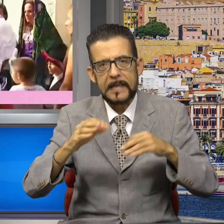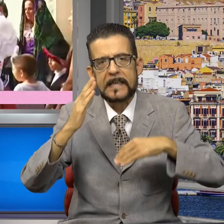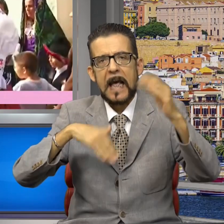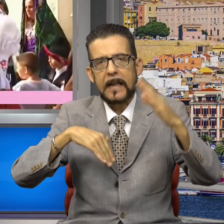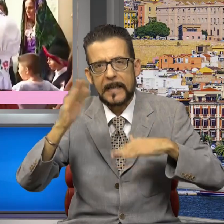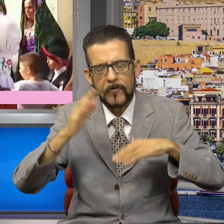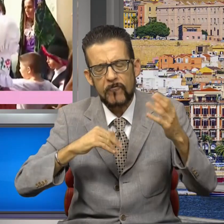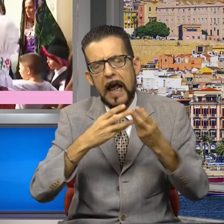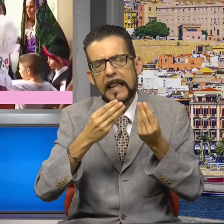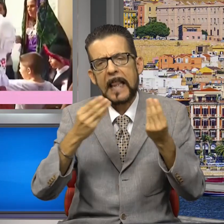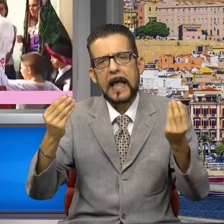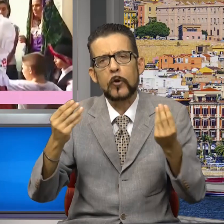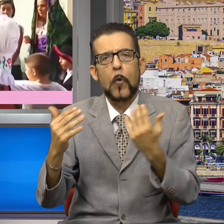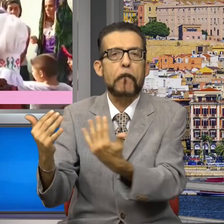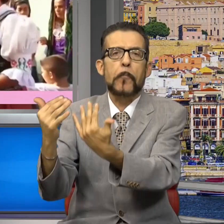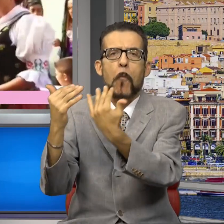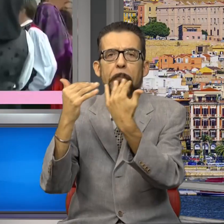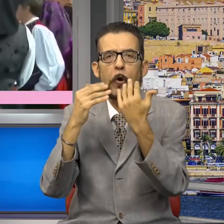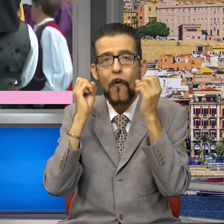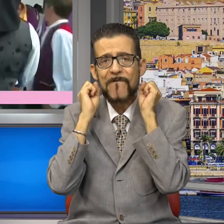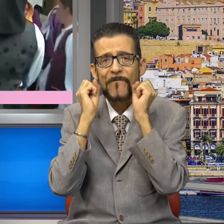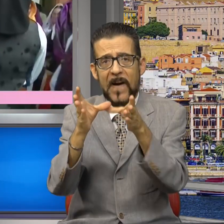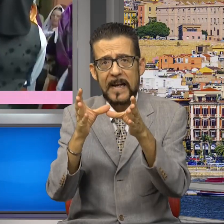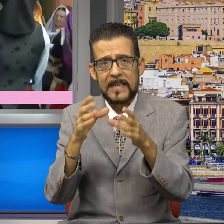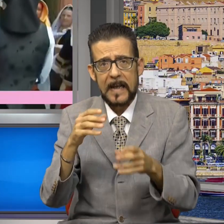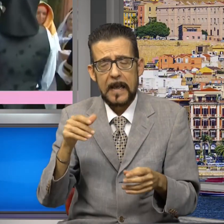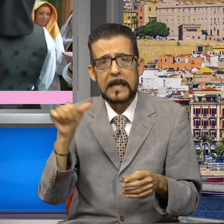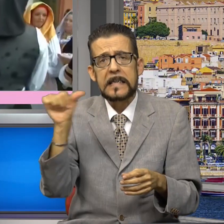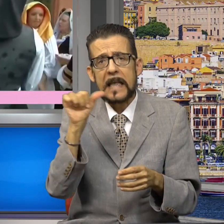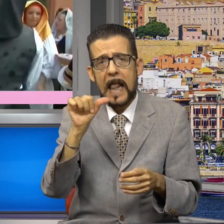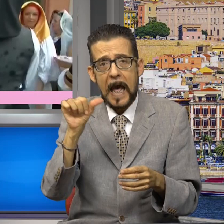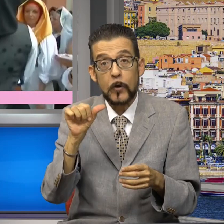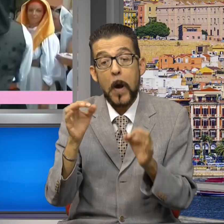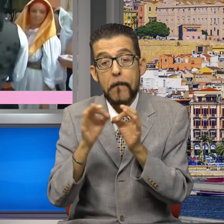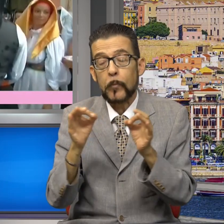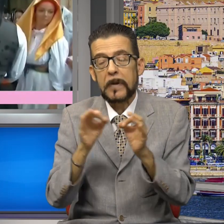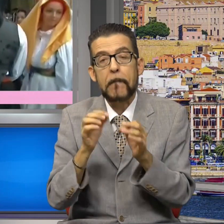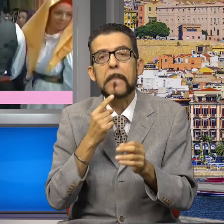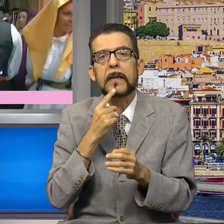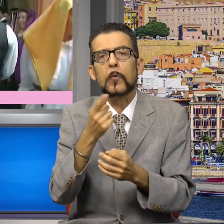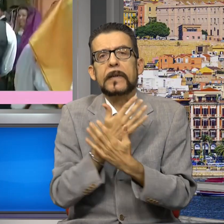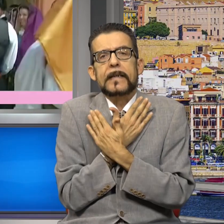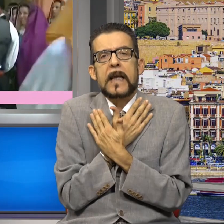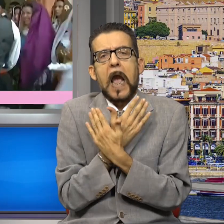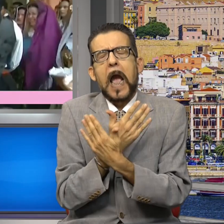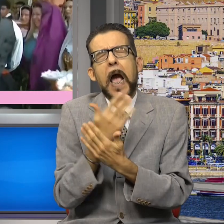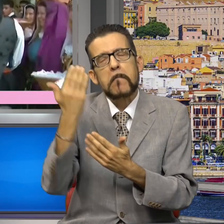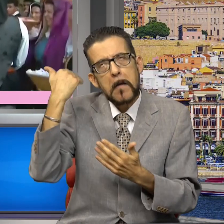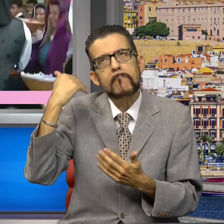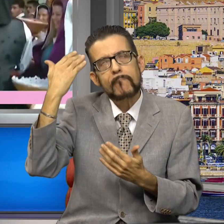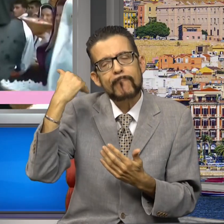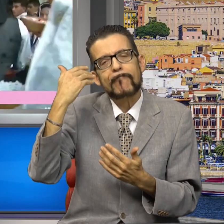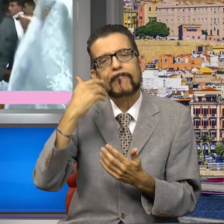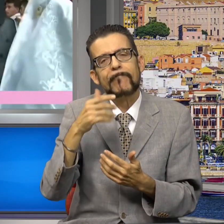tanto, tanto pubblico. La festa di Ostell'Argio è diventato un appuntamento fisso per chi ama le tradizioni, il folk, e si è imposta